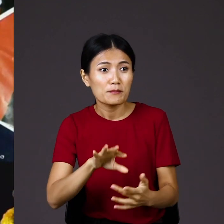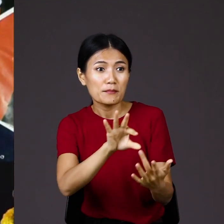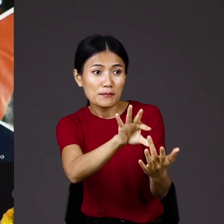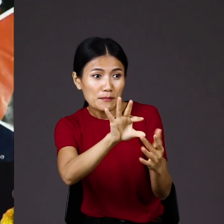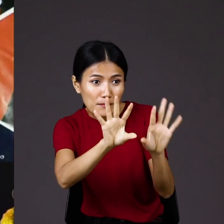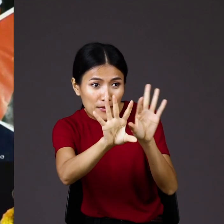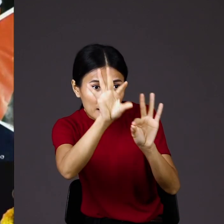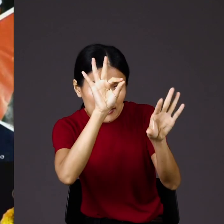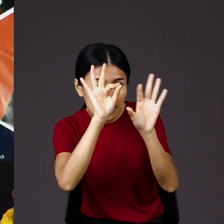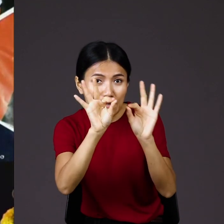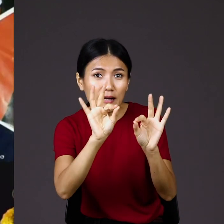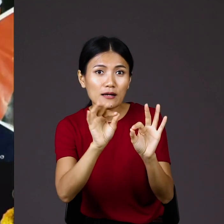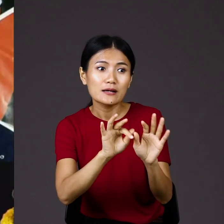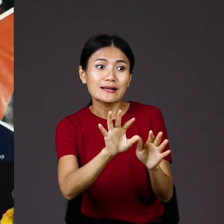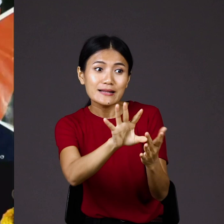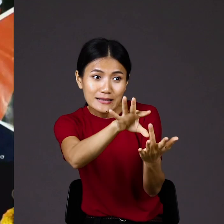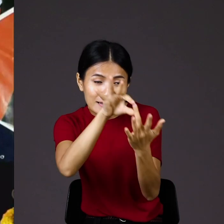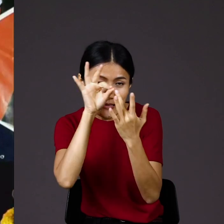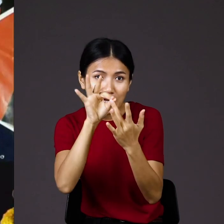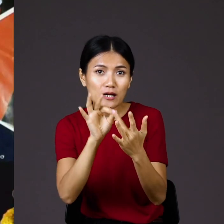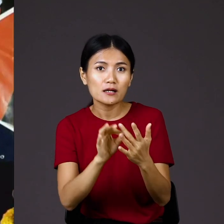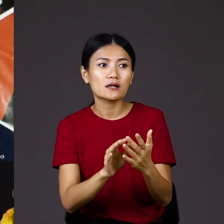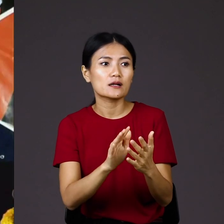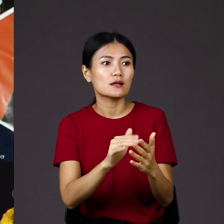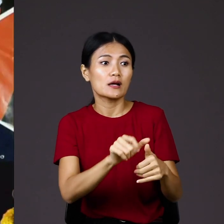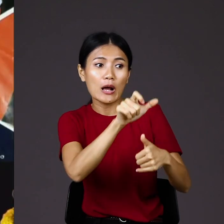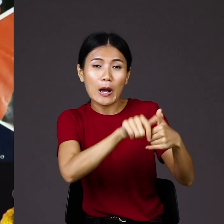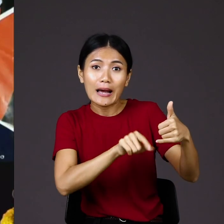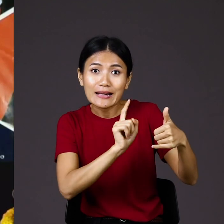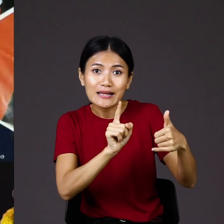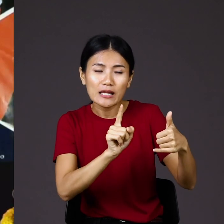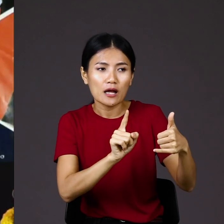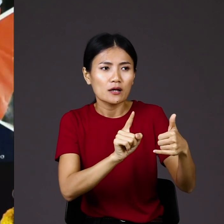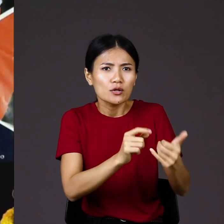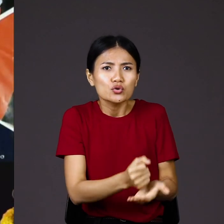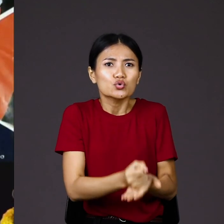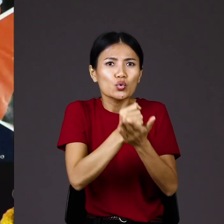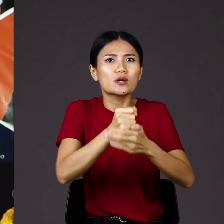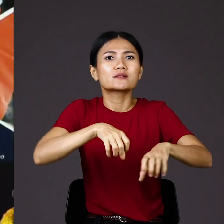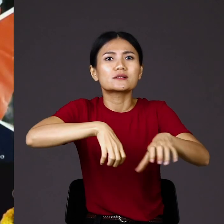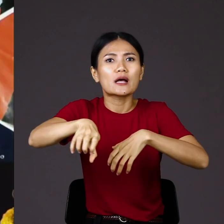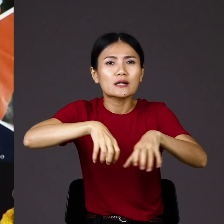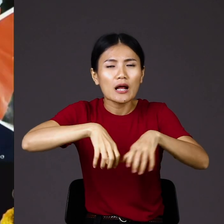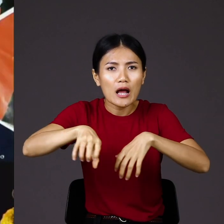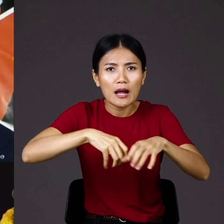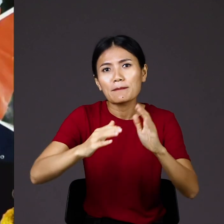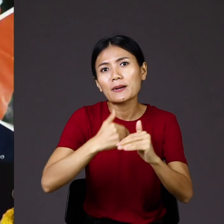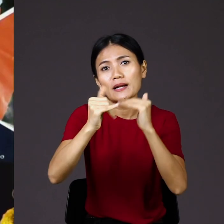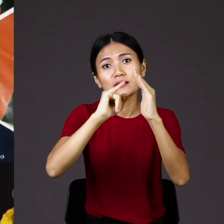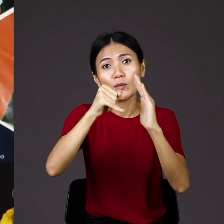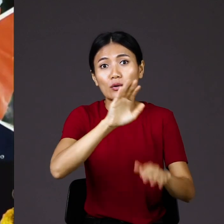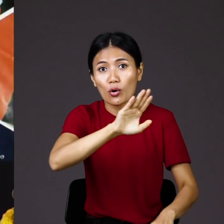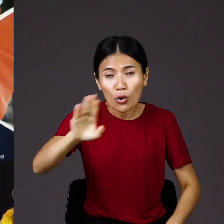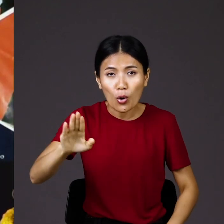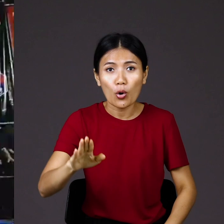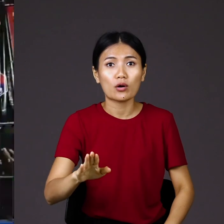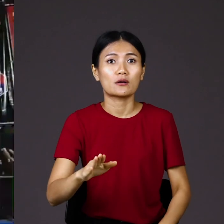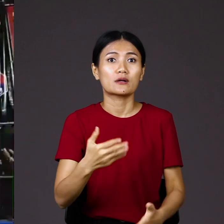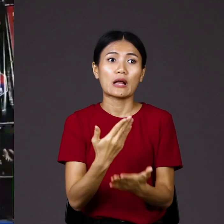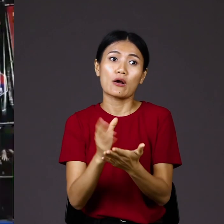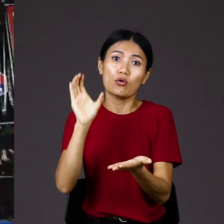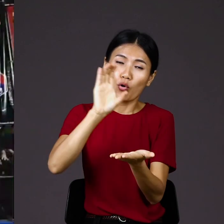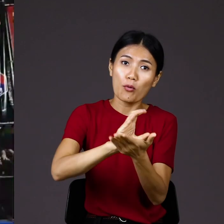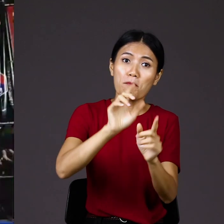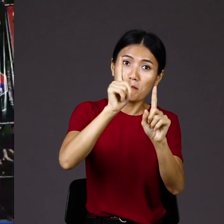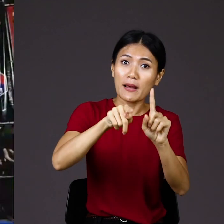ปเลือกคนที่จะมาบริหารจังหวัดของท่านซึ่งแต่ละปีมีงบประมาณเป็นพันพันล้านเรากำลัง